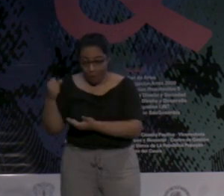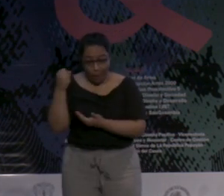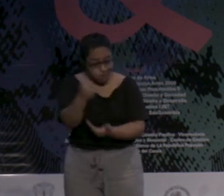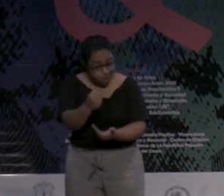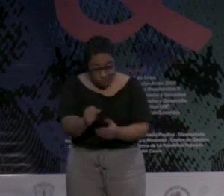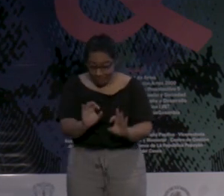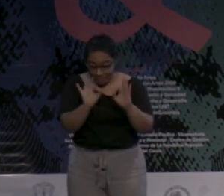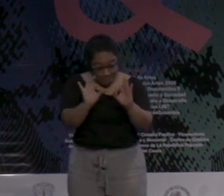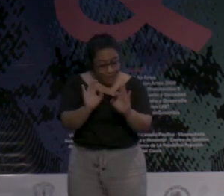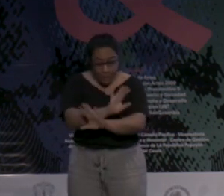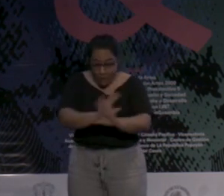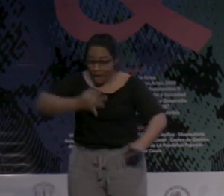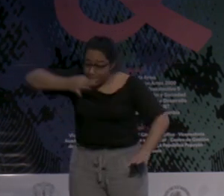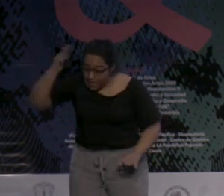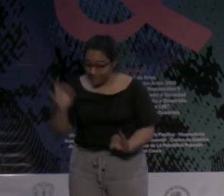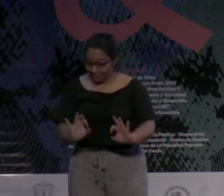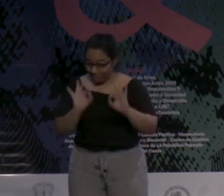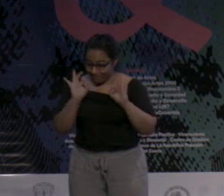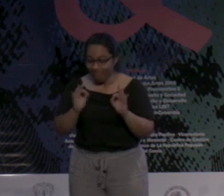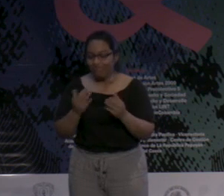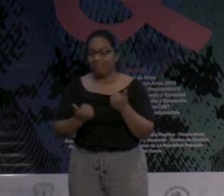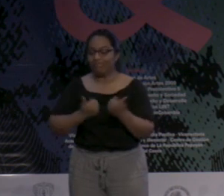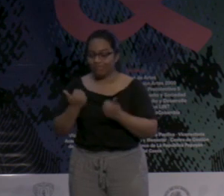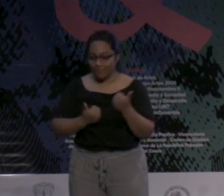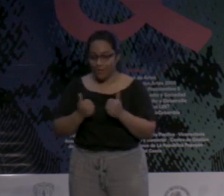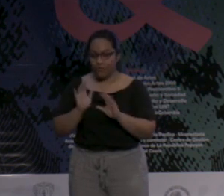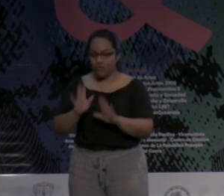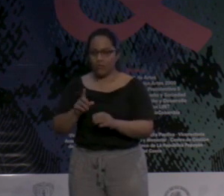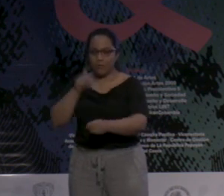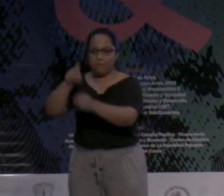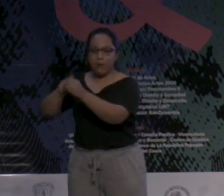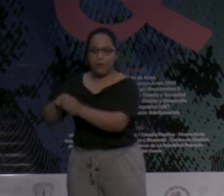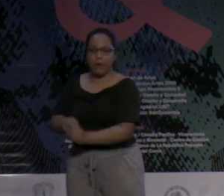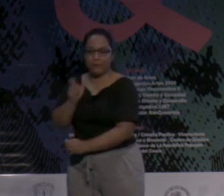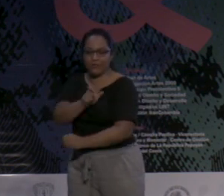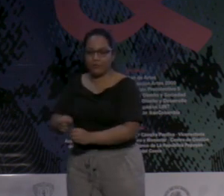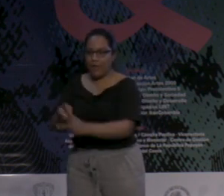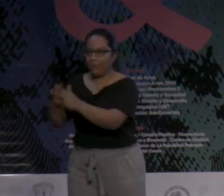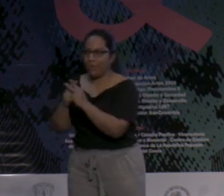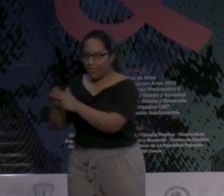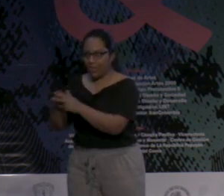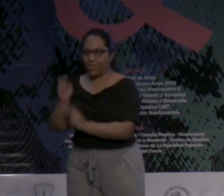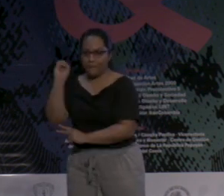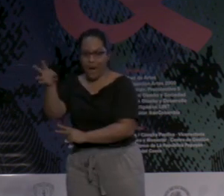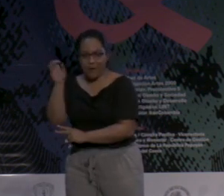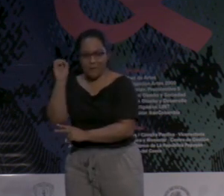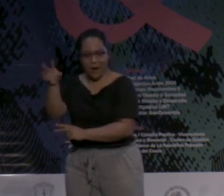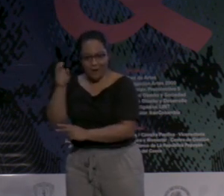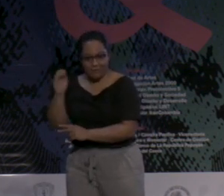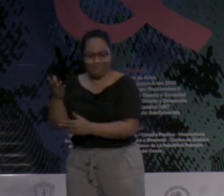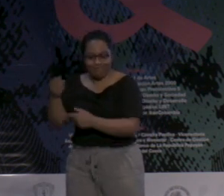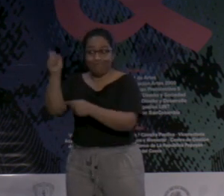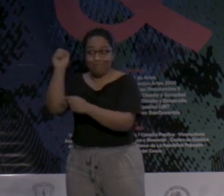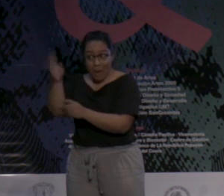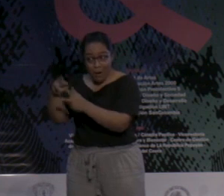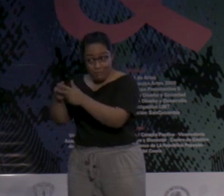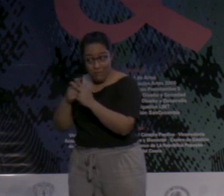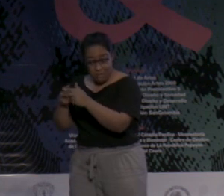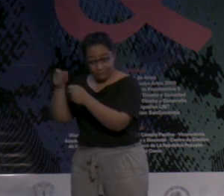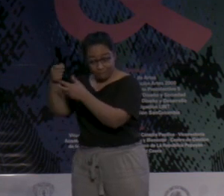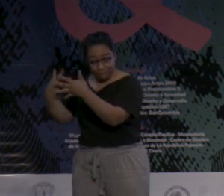exitosos. Lo único que ha funcionado realmente ha sido la bancarización de las familias, y la formalización de los bancos tiene varias implicaciones,